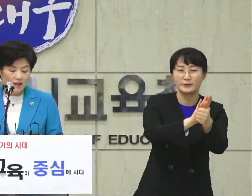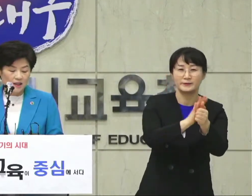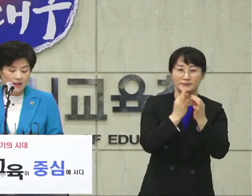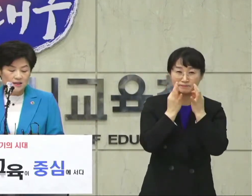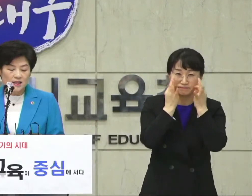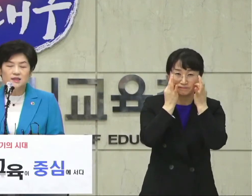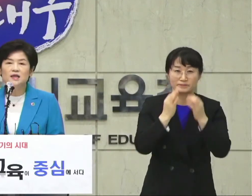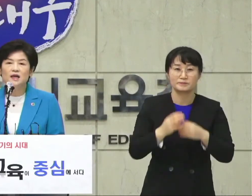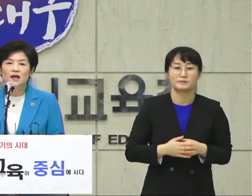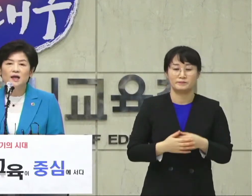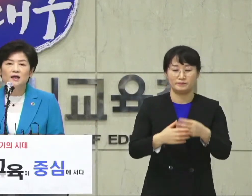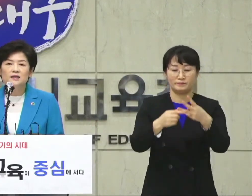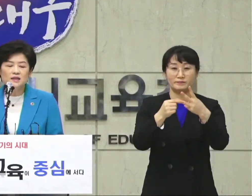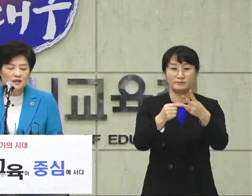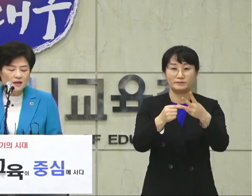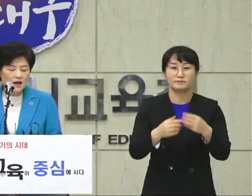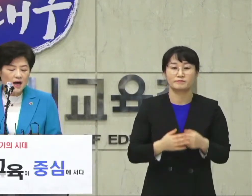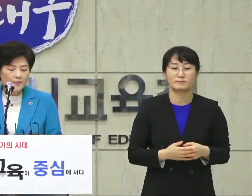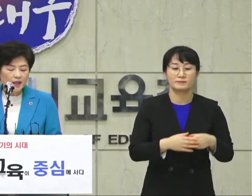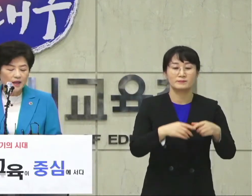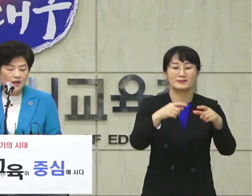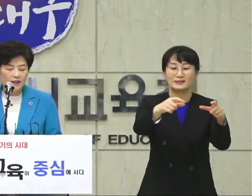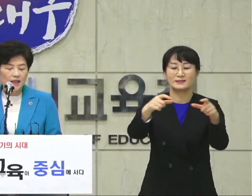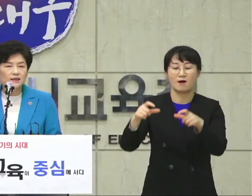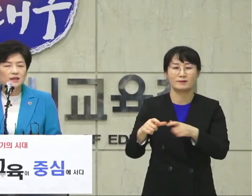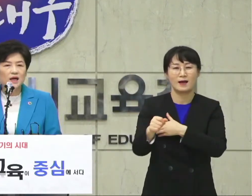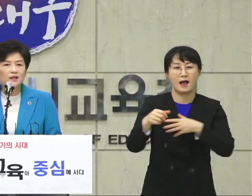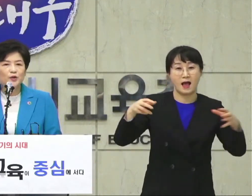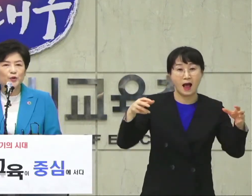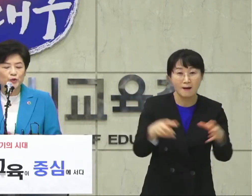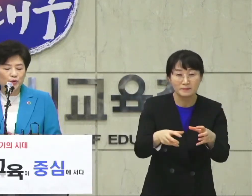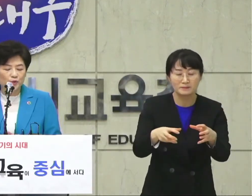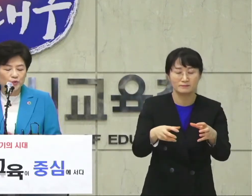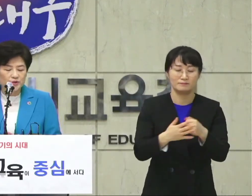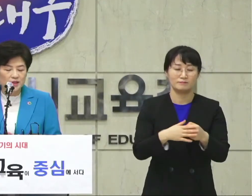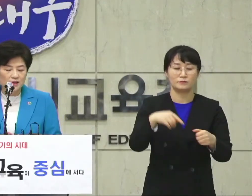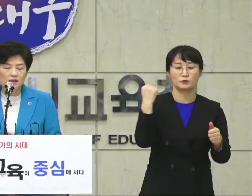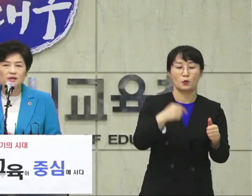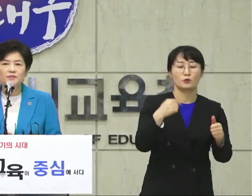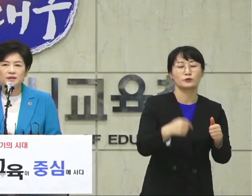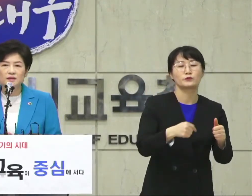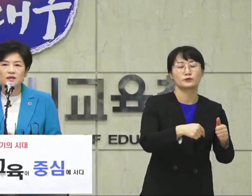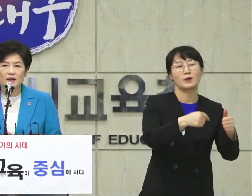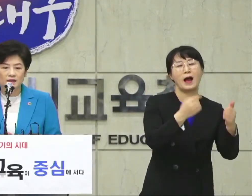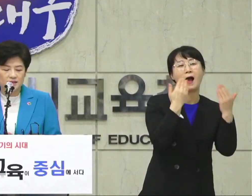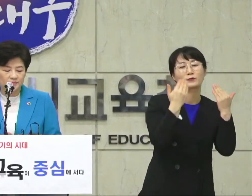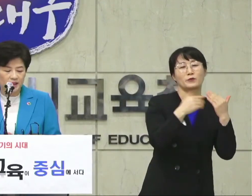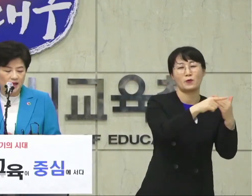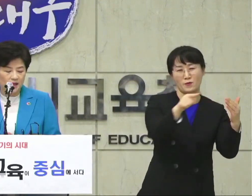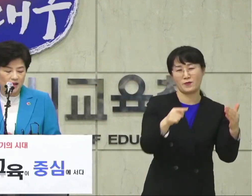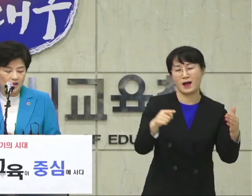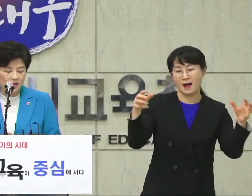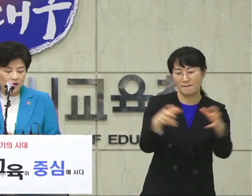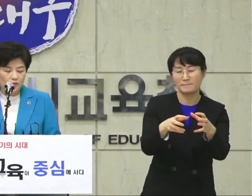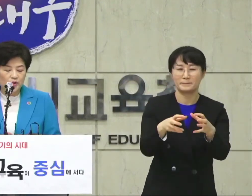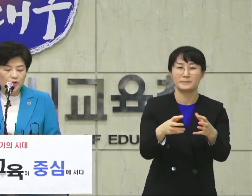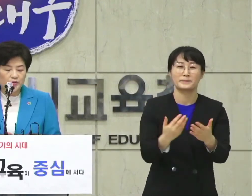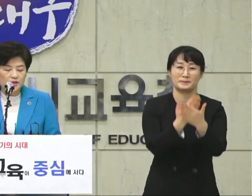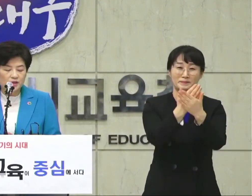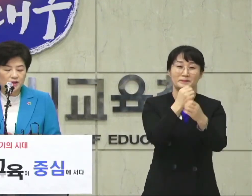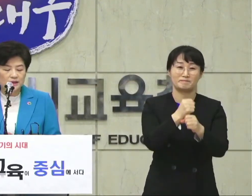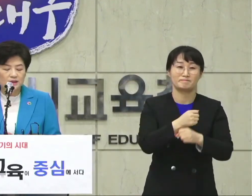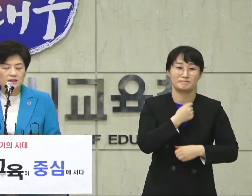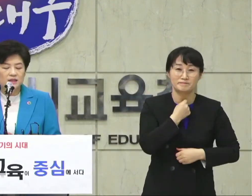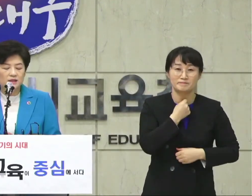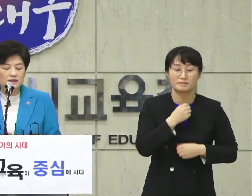다하겠습니다. 셋째, 지역과 함께 따뜻한 교육 공동체를 만들어 가겠습니다.